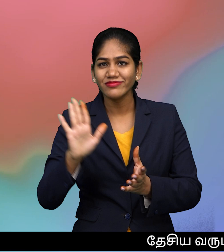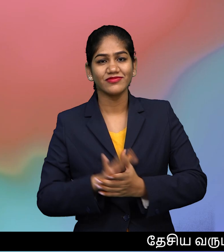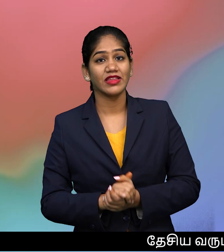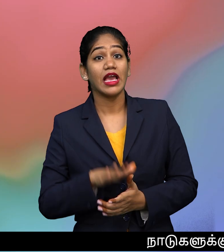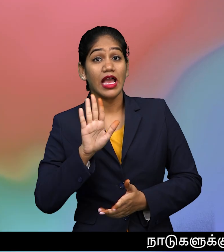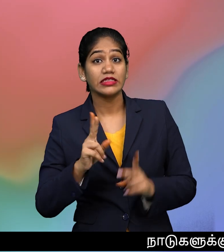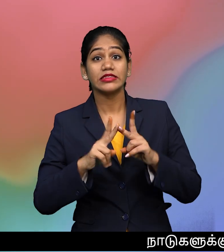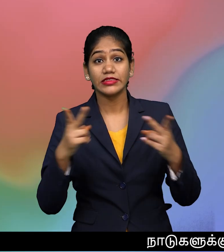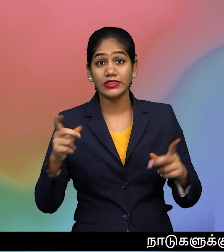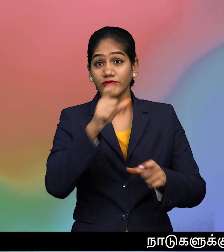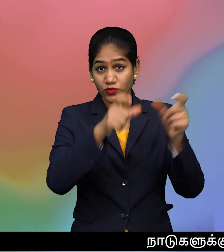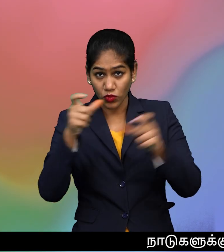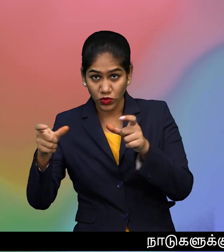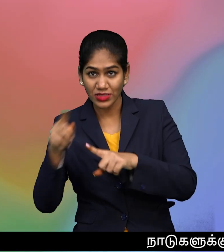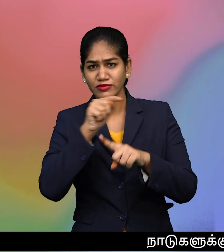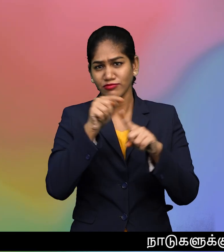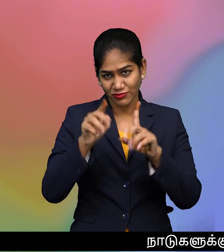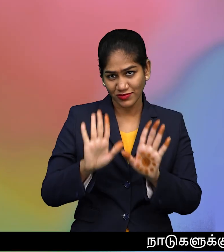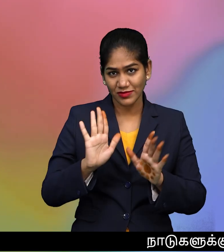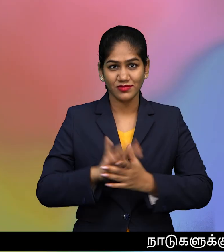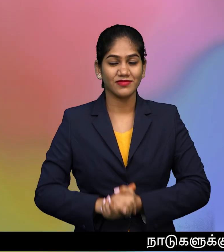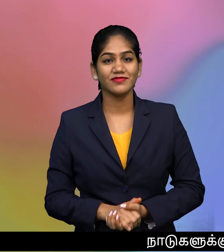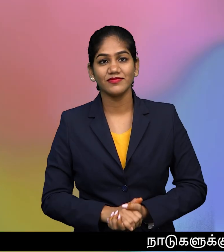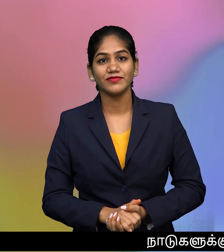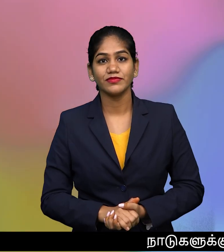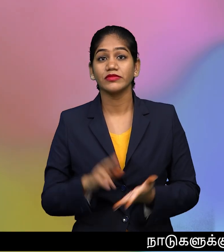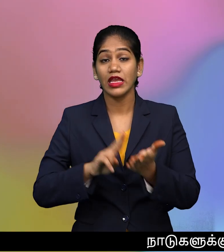வெவ்வேறு நாடுகளுக்கு இடையே ஒப்பிட முடியாது.